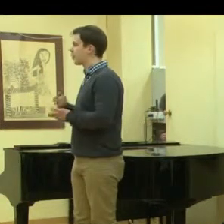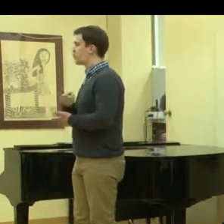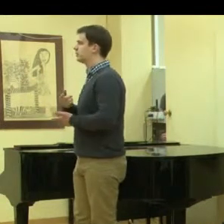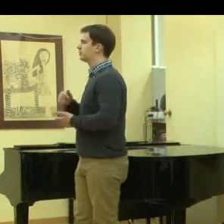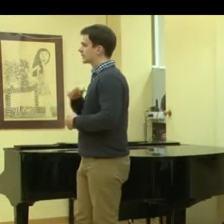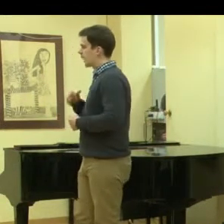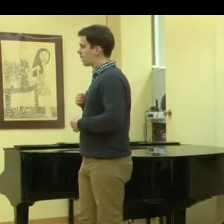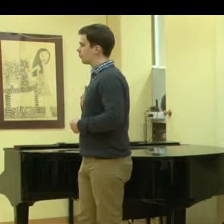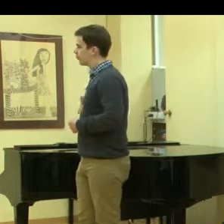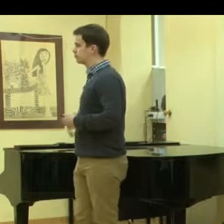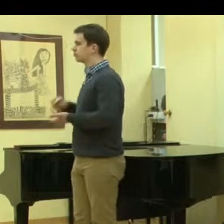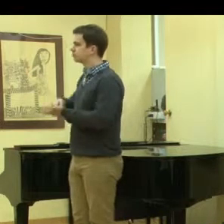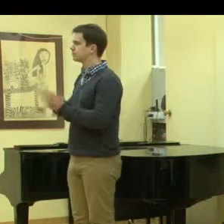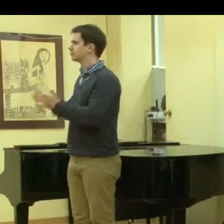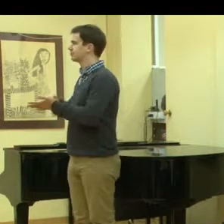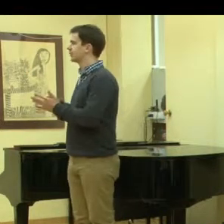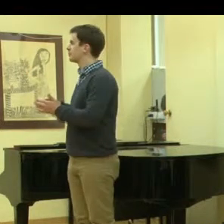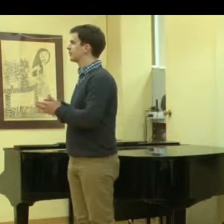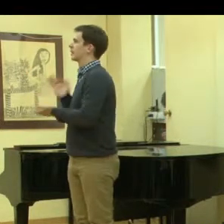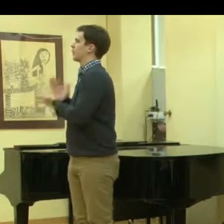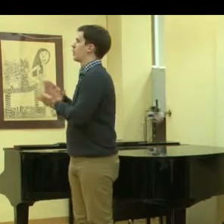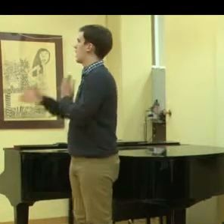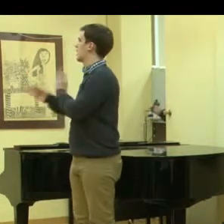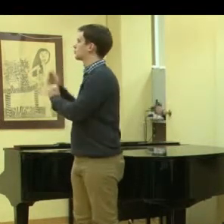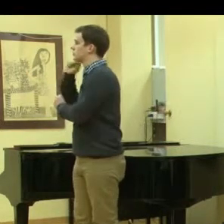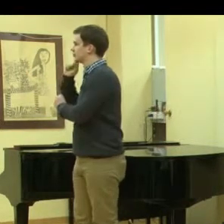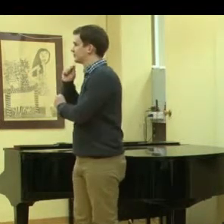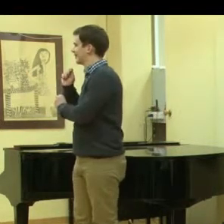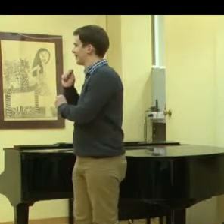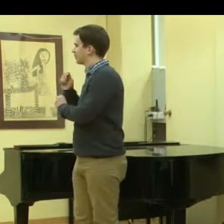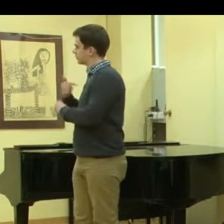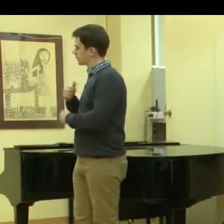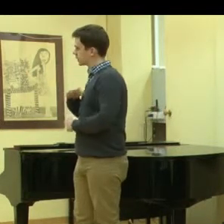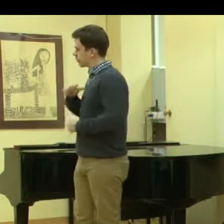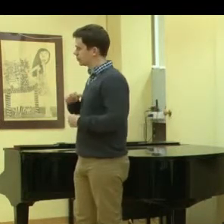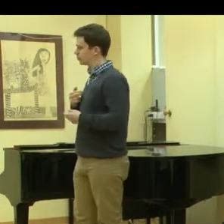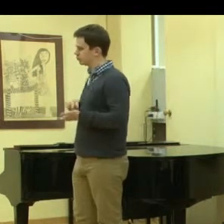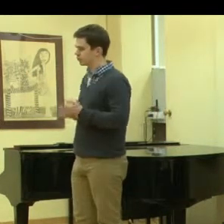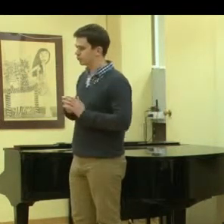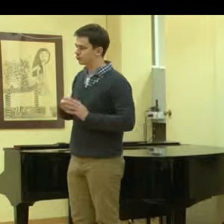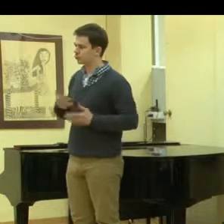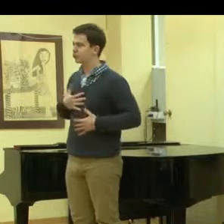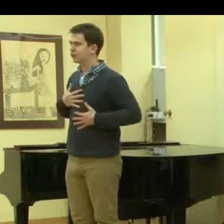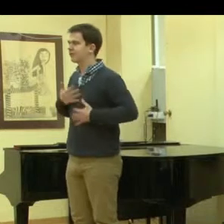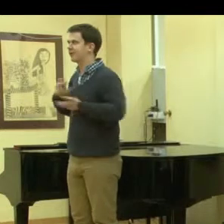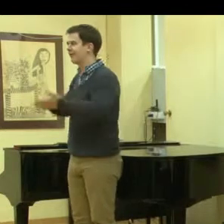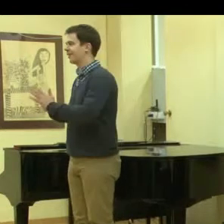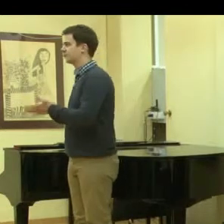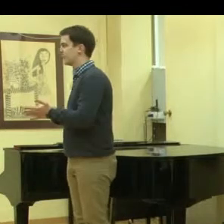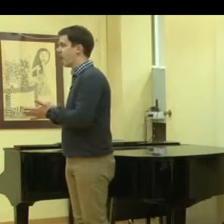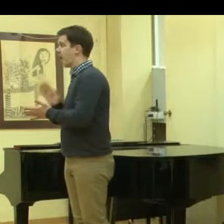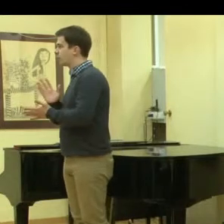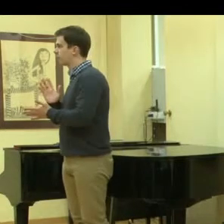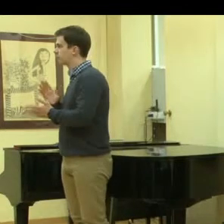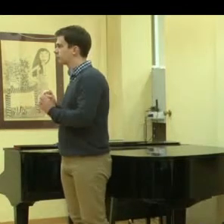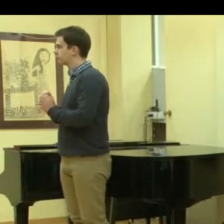samym ze sobą. Bo tango to właśnie też taki taniec bardzo, który przeżywamy w jakiś sposób wewnętrznie. Natomiast z czasem właśnie tym tangiem